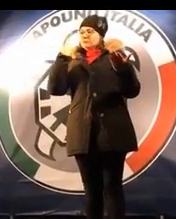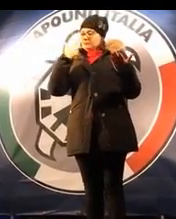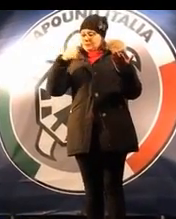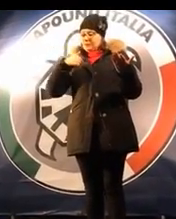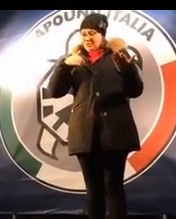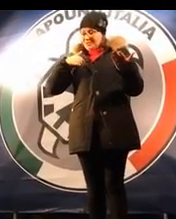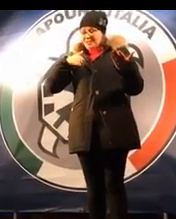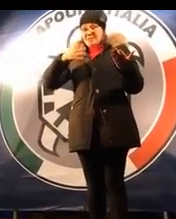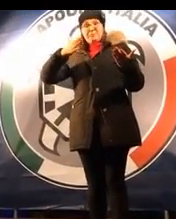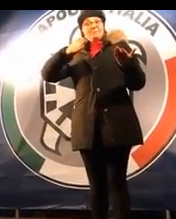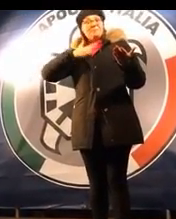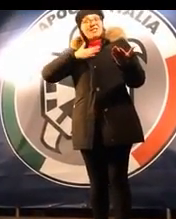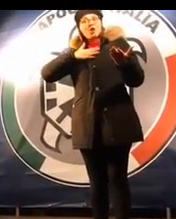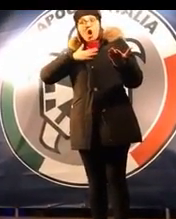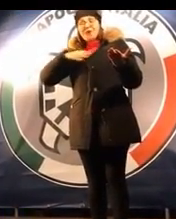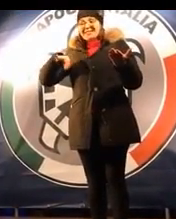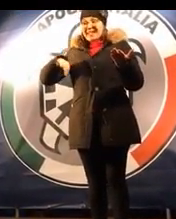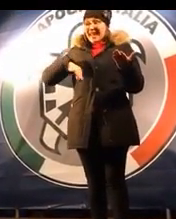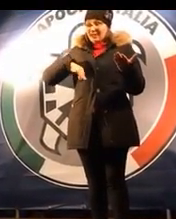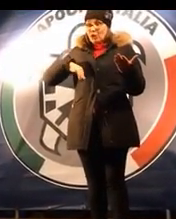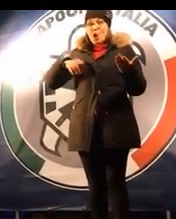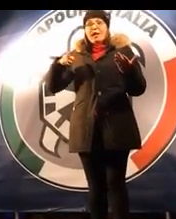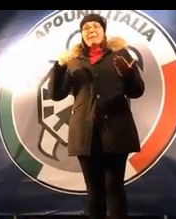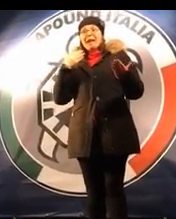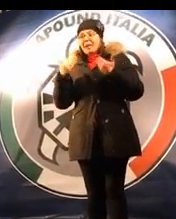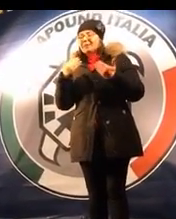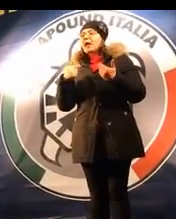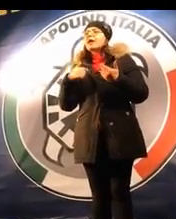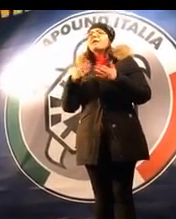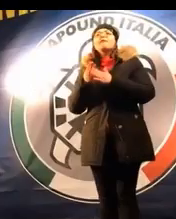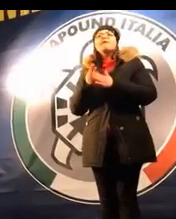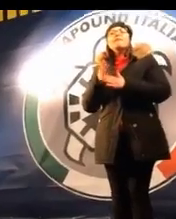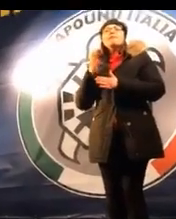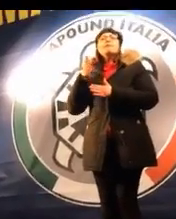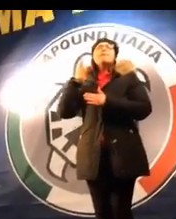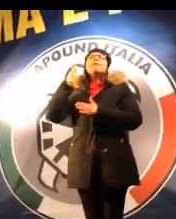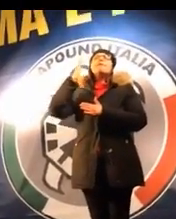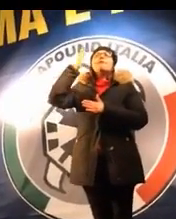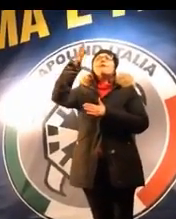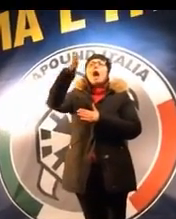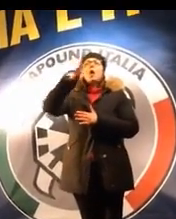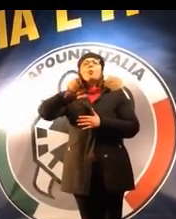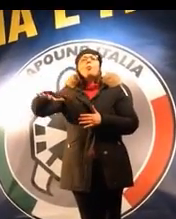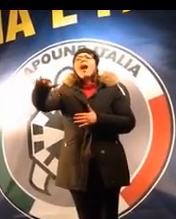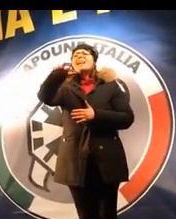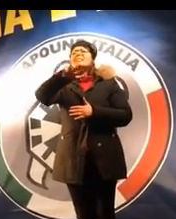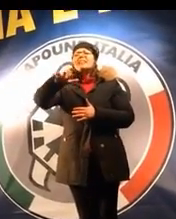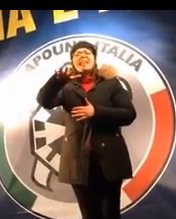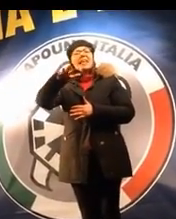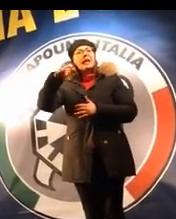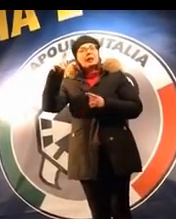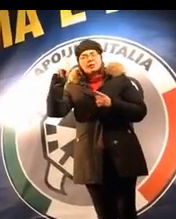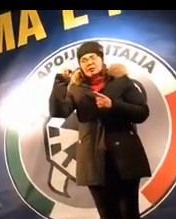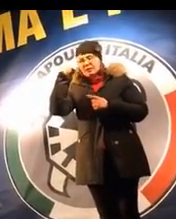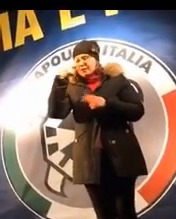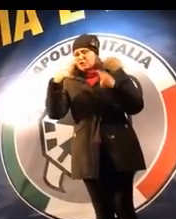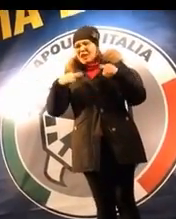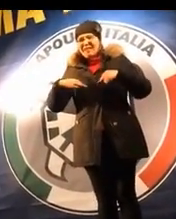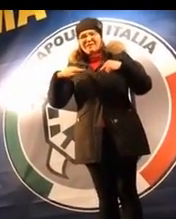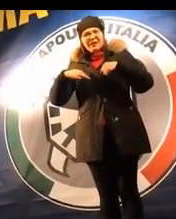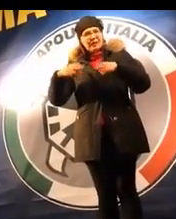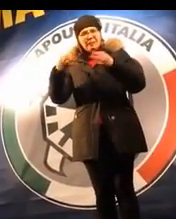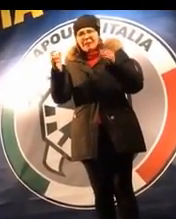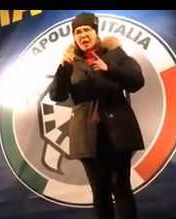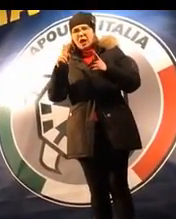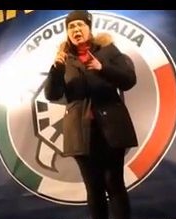dal palazzo i nostri per portarli nei quartieri difficili, e finalmente così vedremo forse